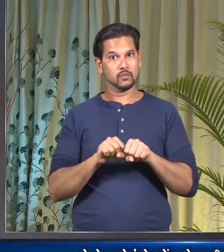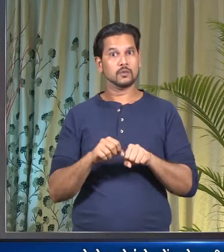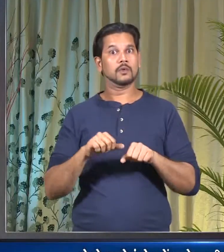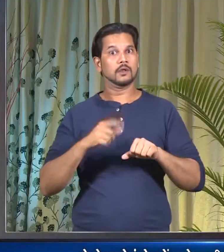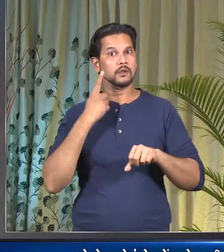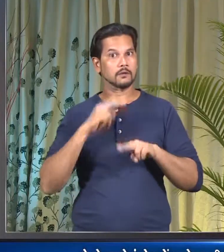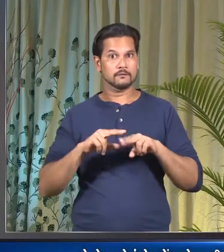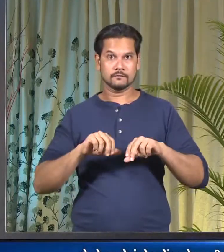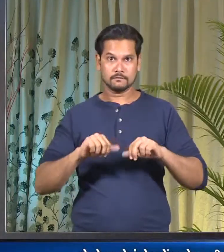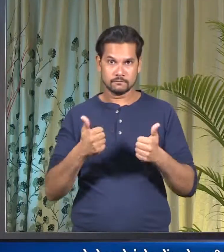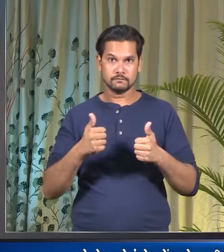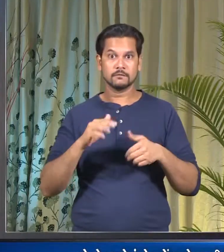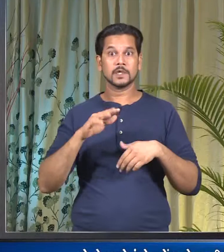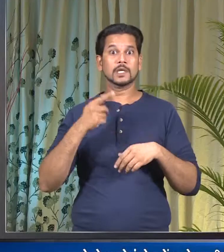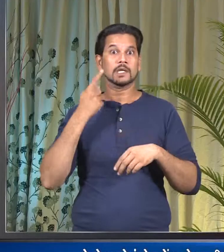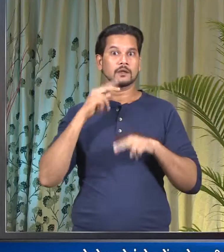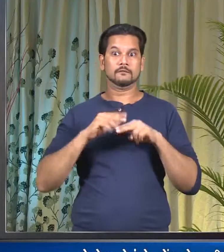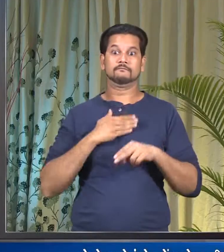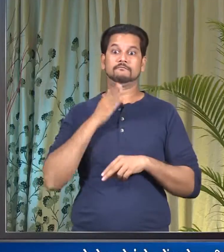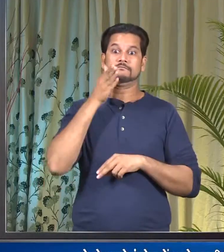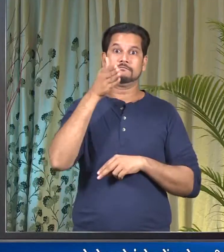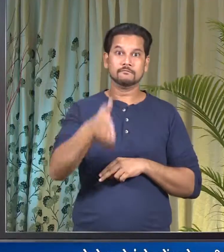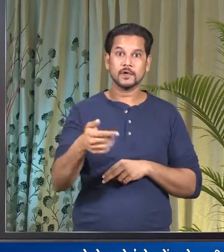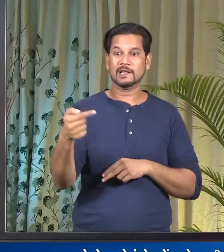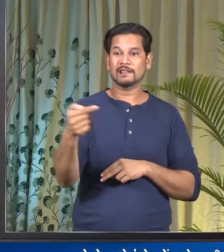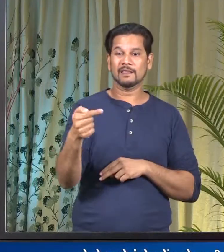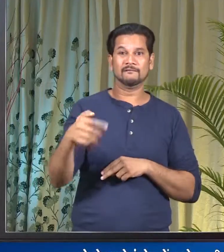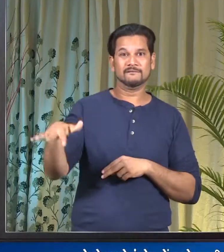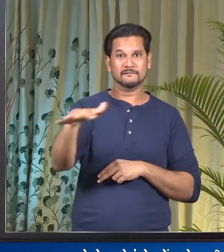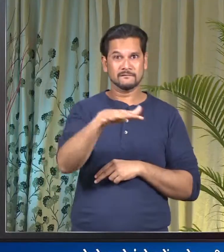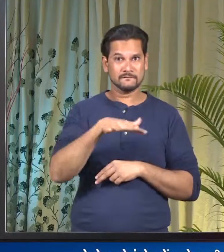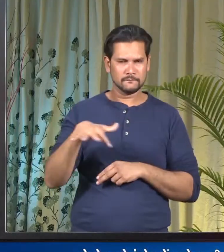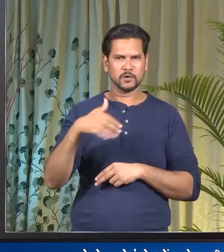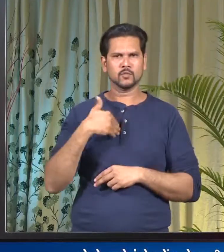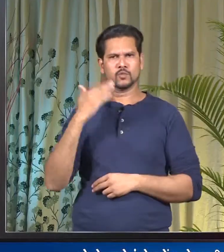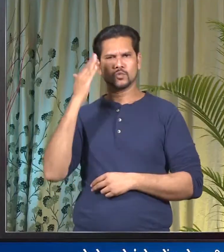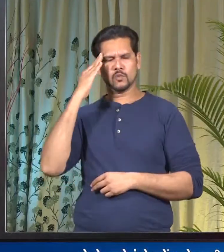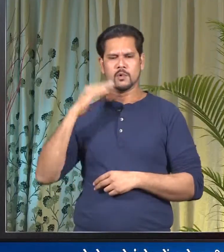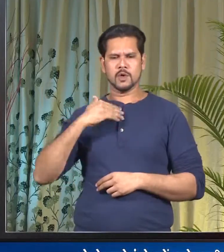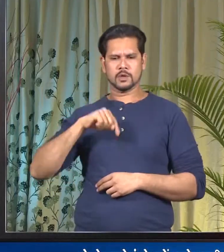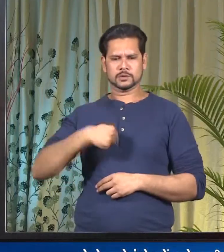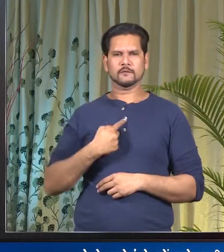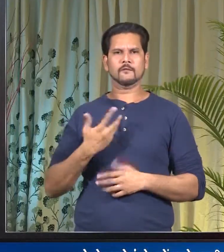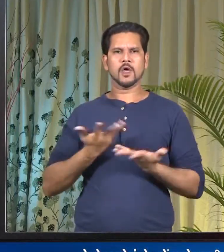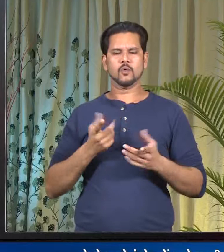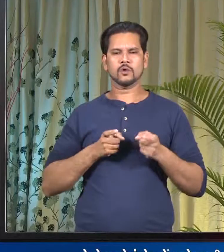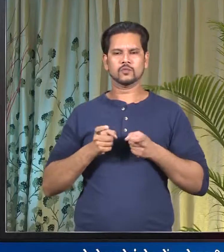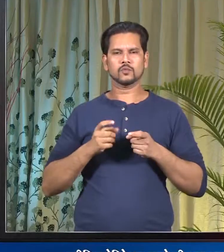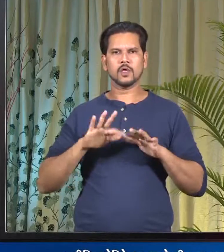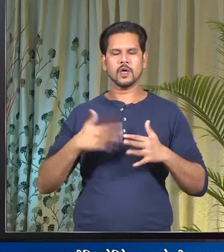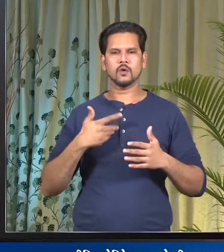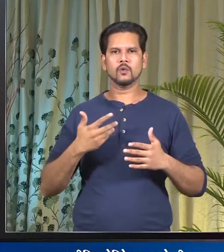नकारात्मक वातावरण में भी स्थिती को कैसे handle करना है ये कला आ जाती है